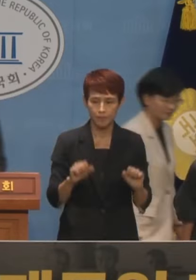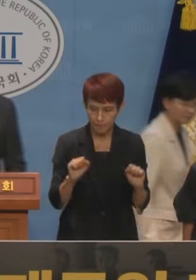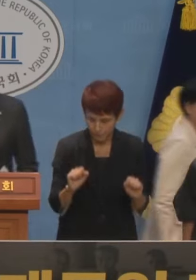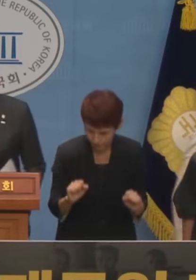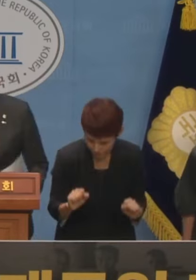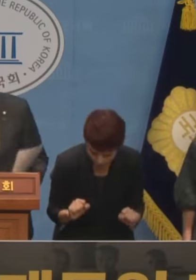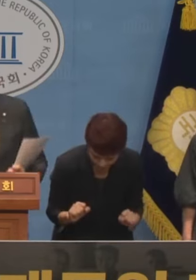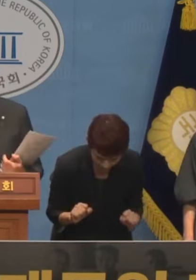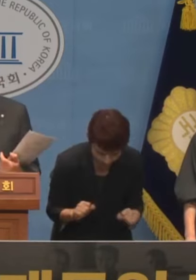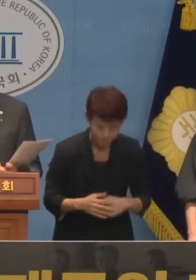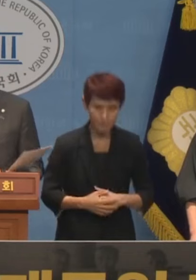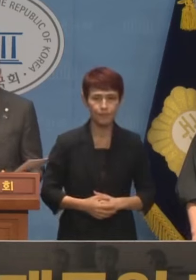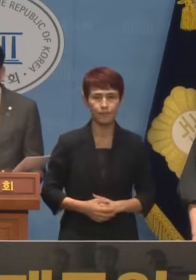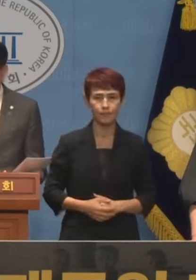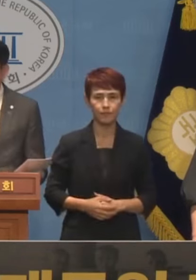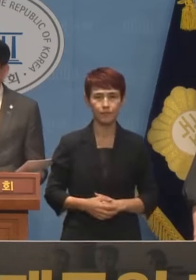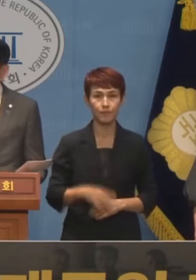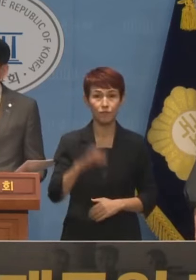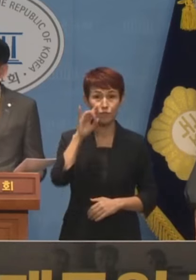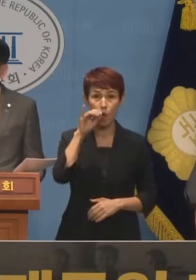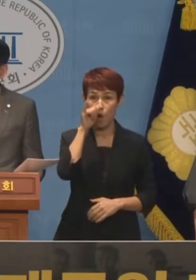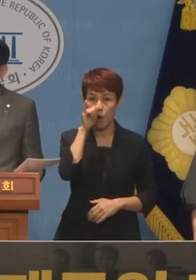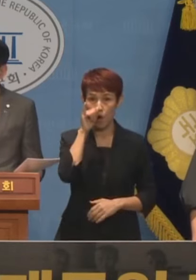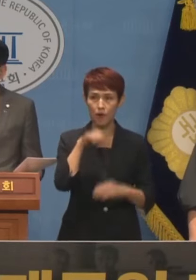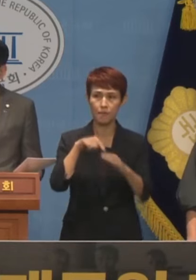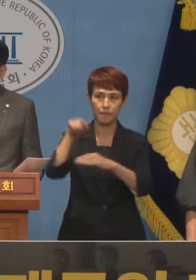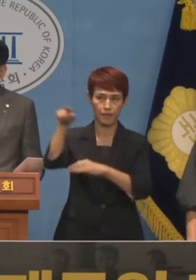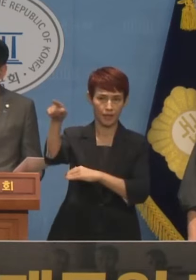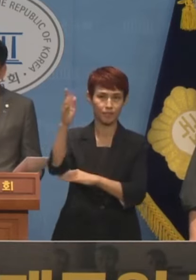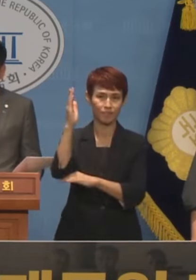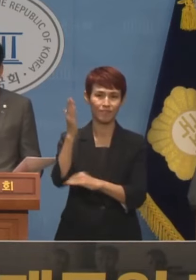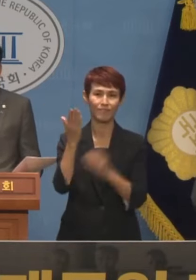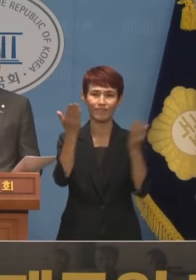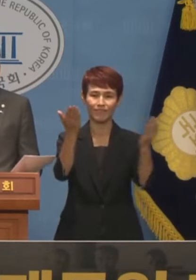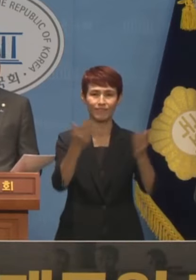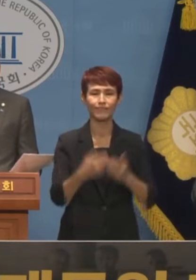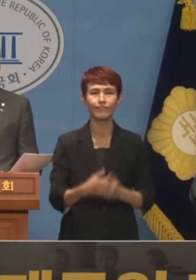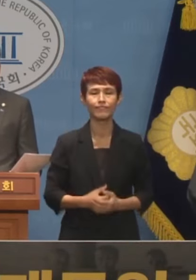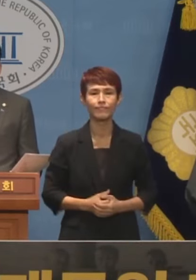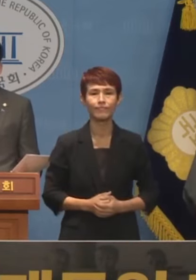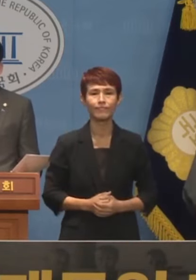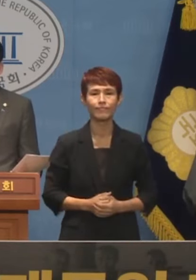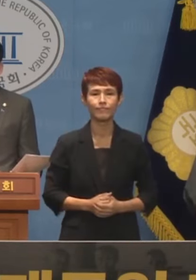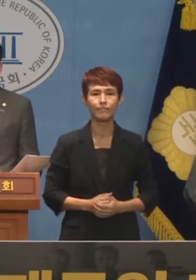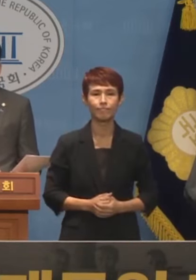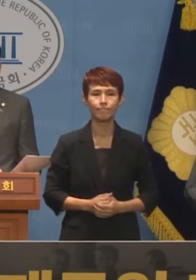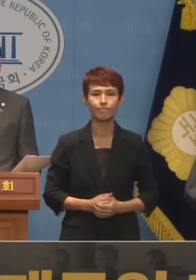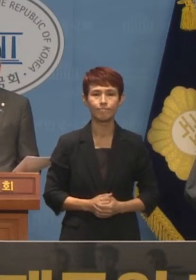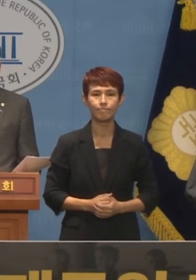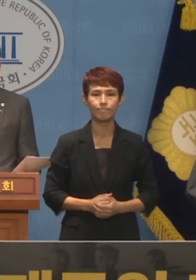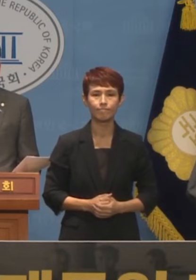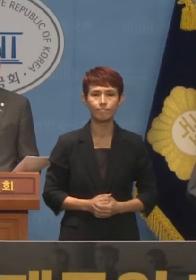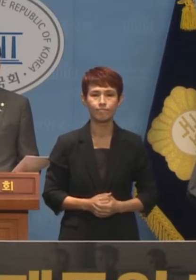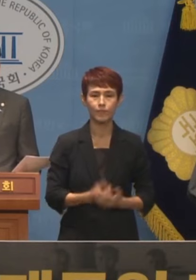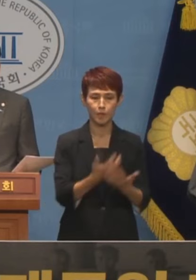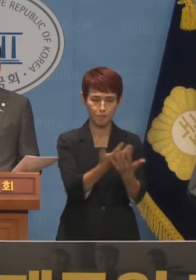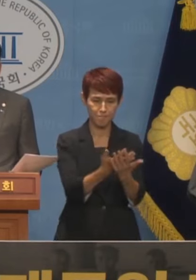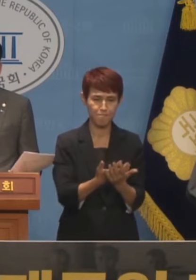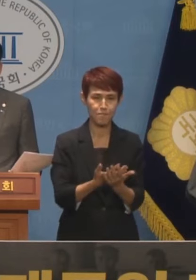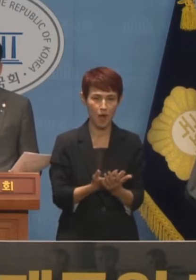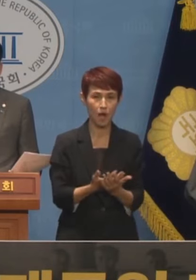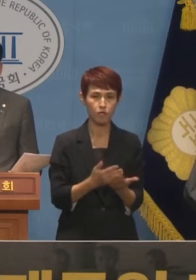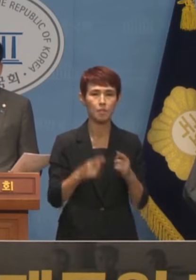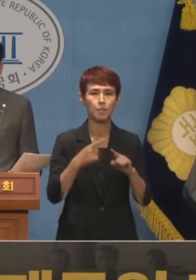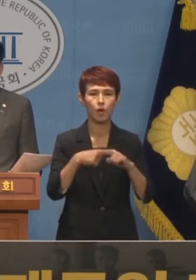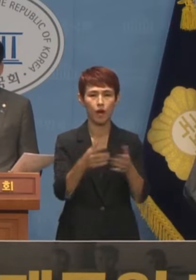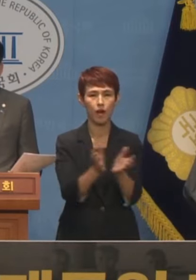고맙습니다네 혹시 더 궁금한 사실 있으면 저기 백에서 설명을 할 것이고요가 정돈된 보고서를 가지고 한번 평가회를